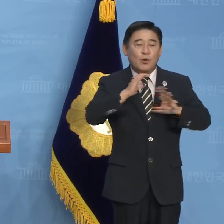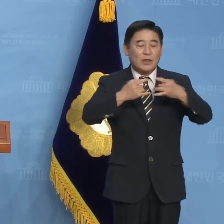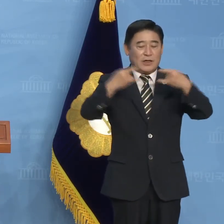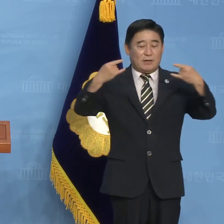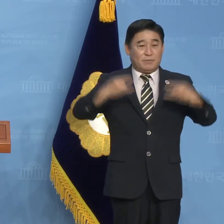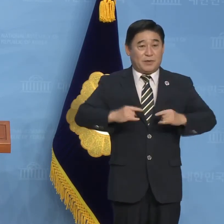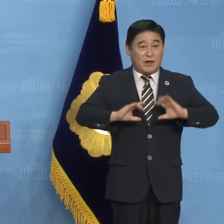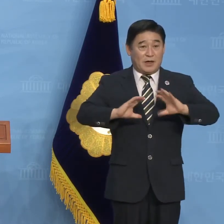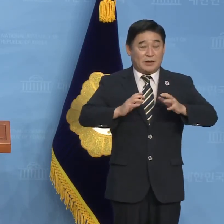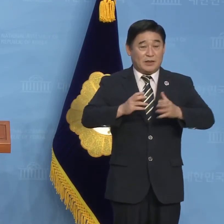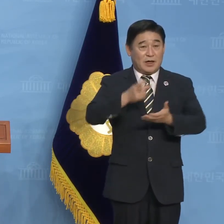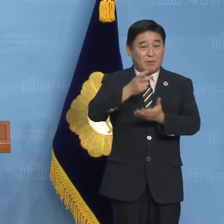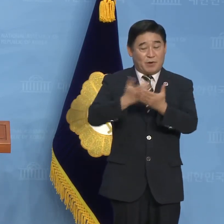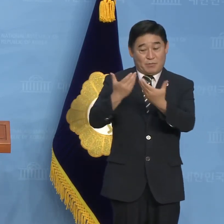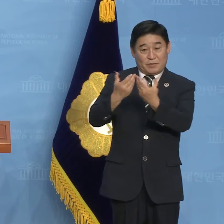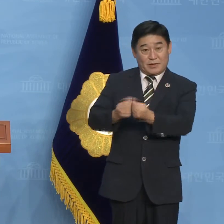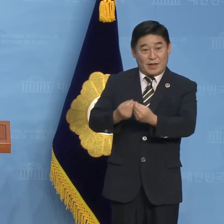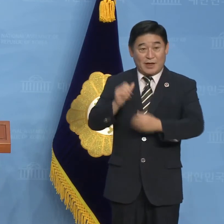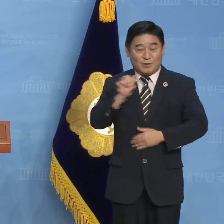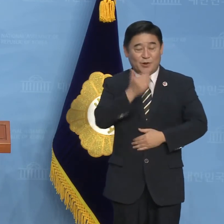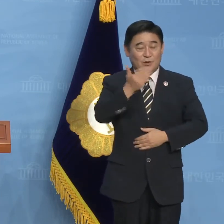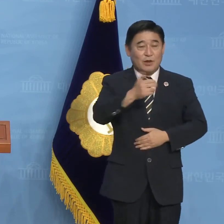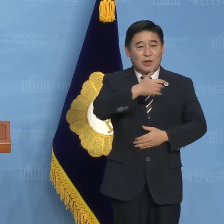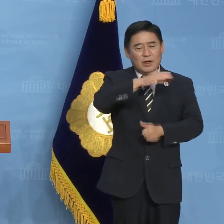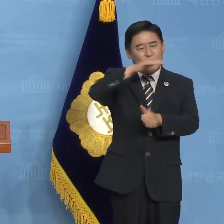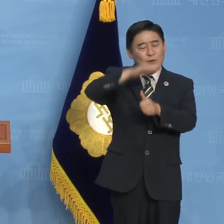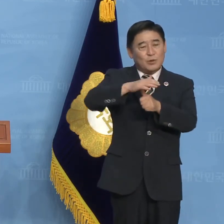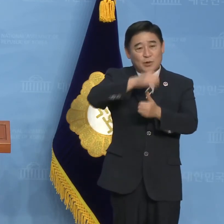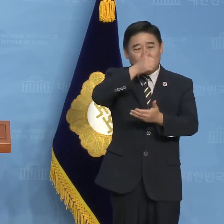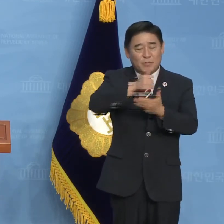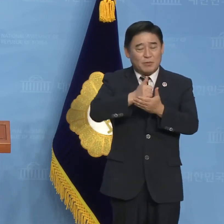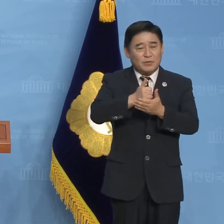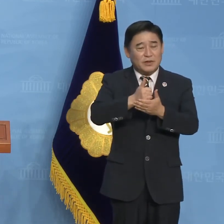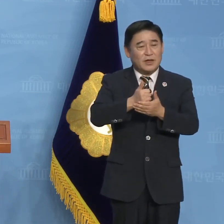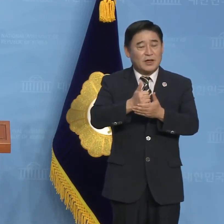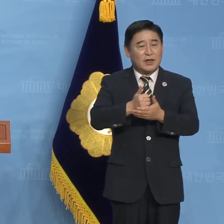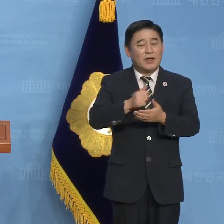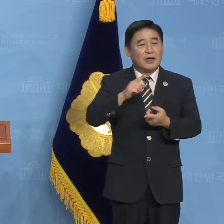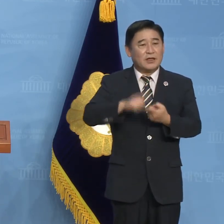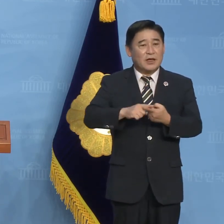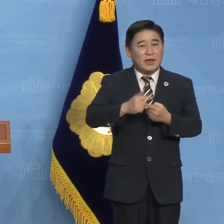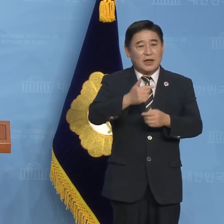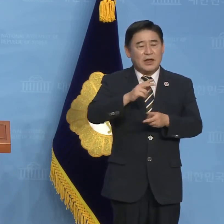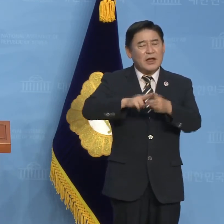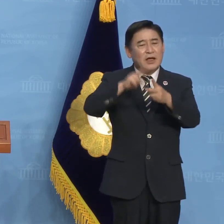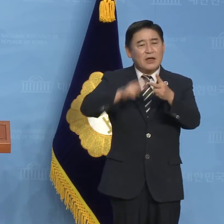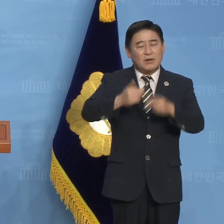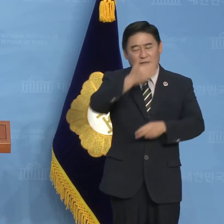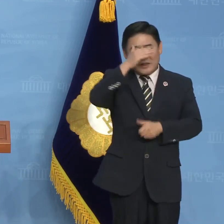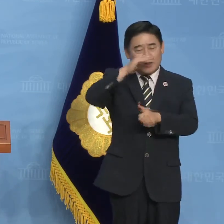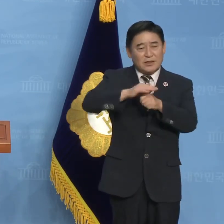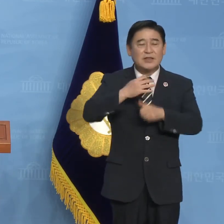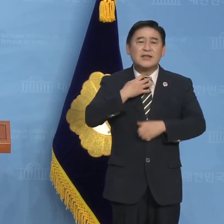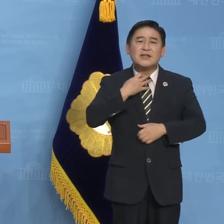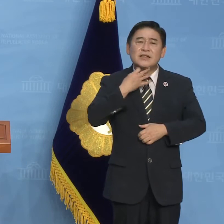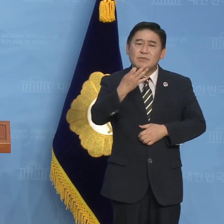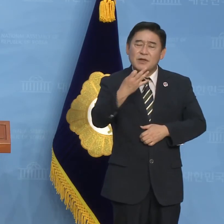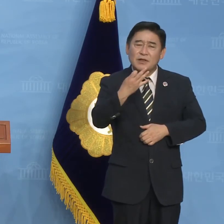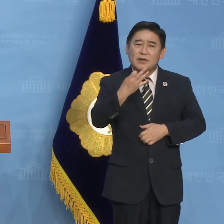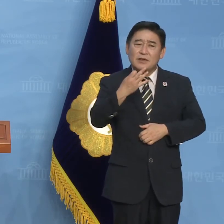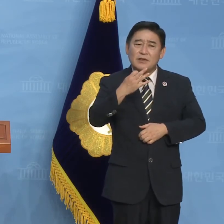프랑스 입법례를 소개하고 그동안 소년 범죄 대책으로 제시되어 왔던 형사 미성년자 연령 14세죠.